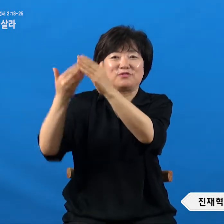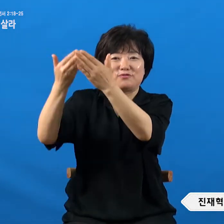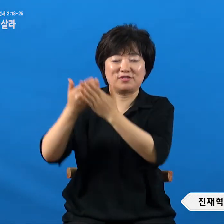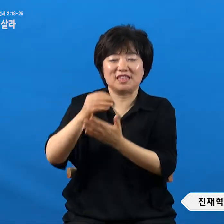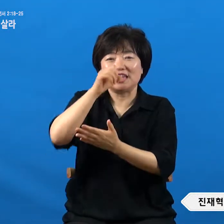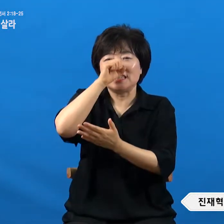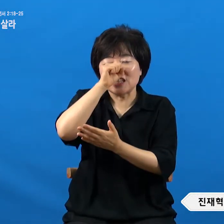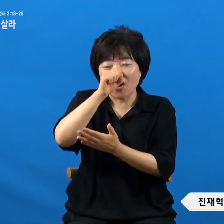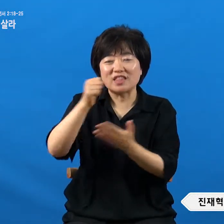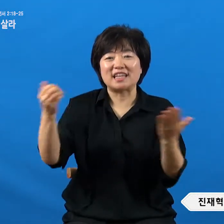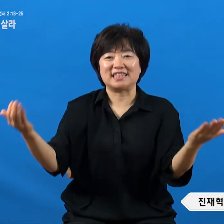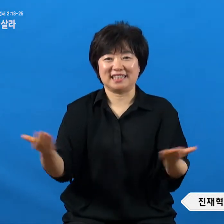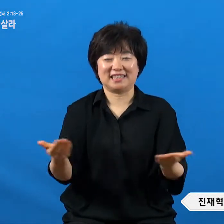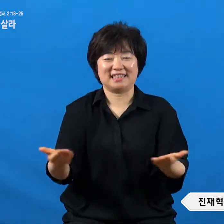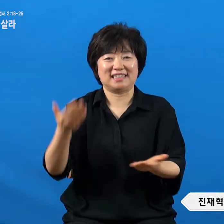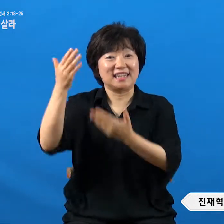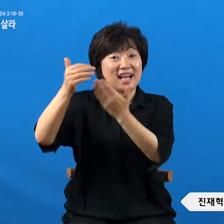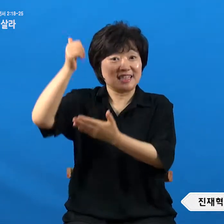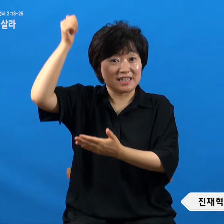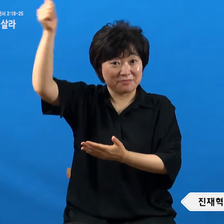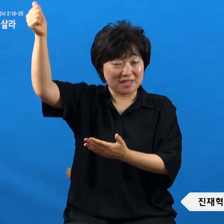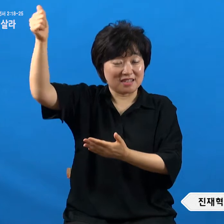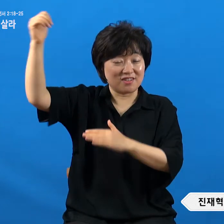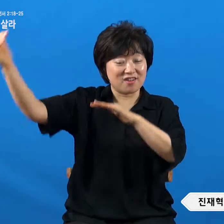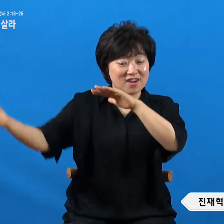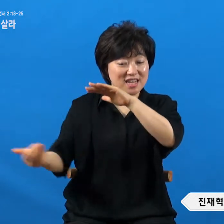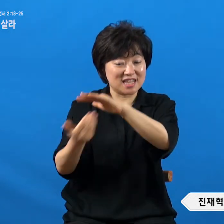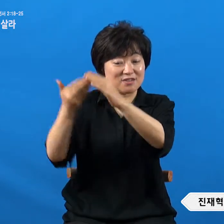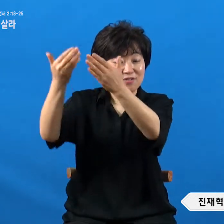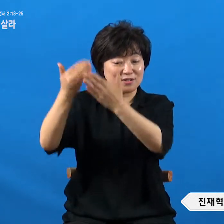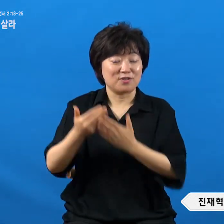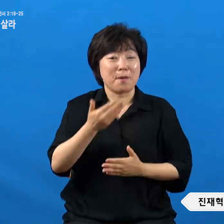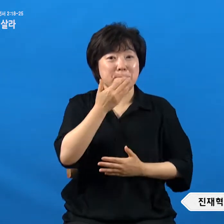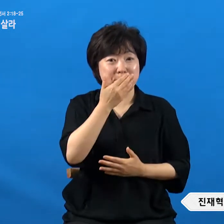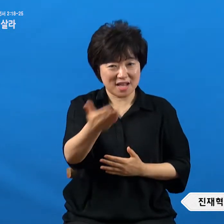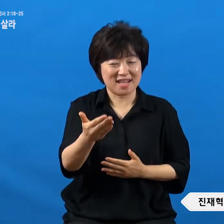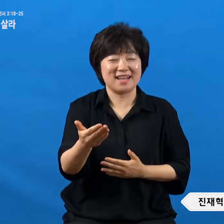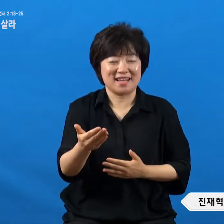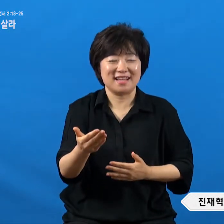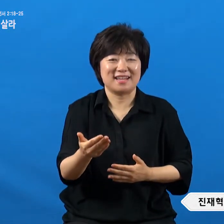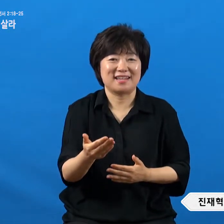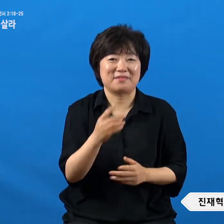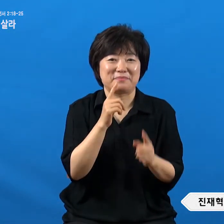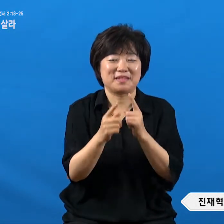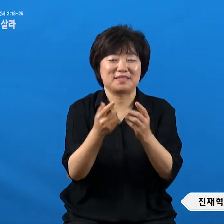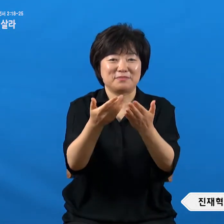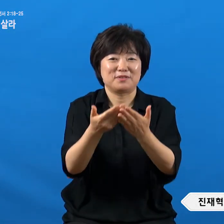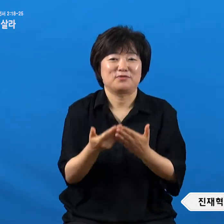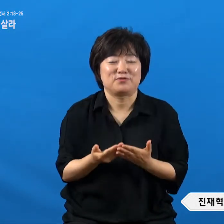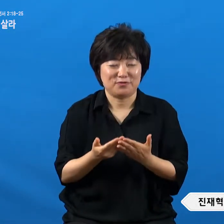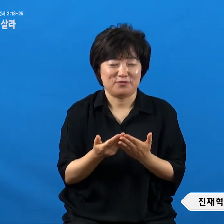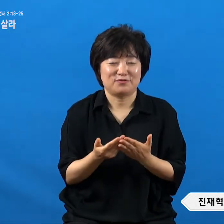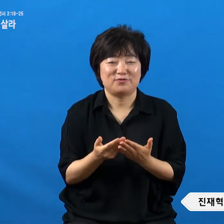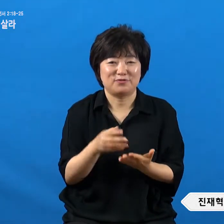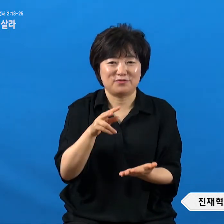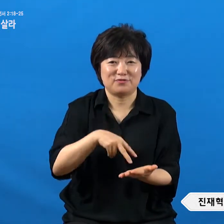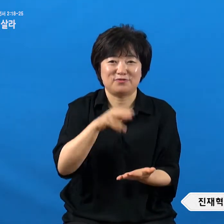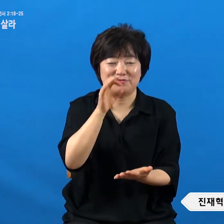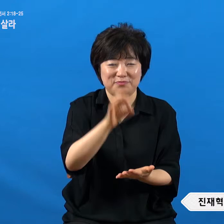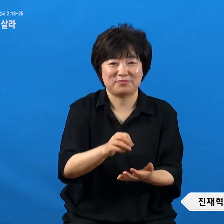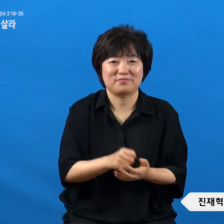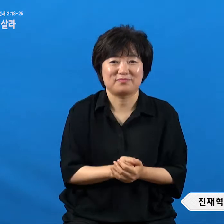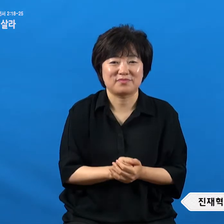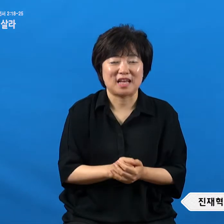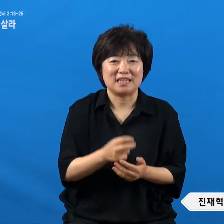이루시는 선한 일들을 하나님께서 이루신다라고 말씀하고 계심을